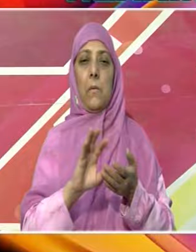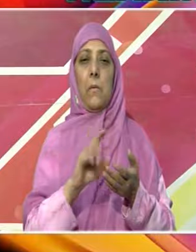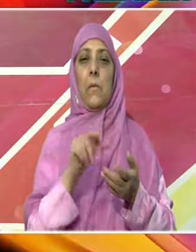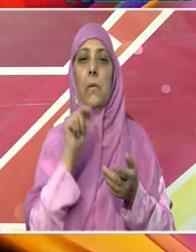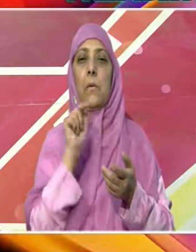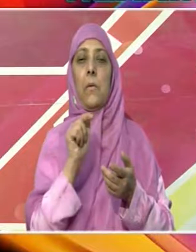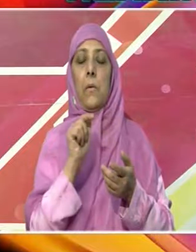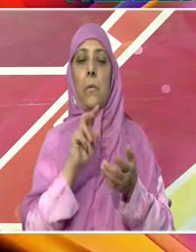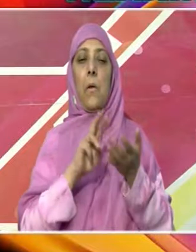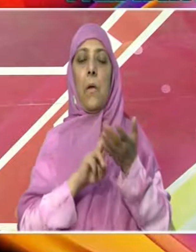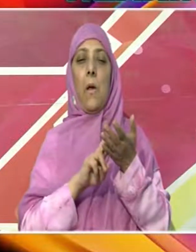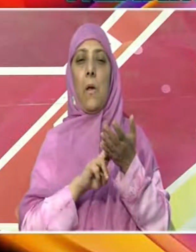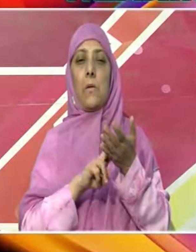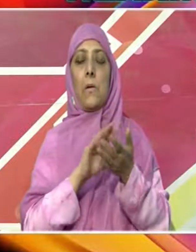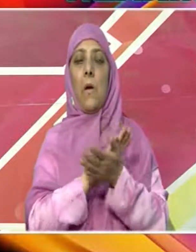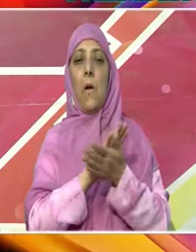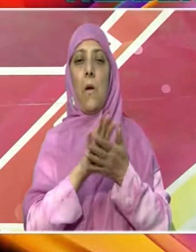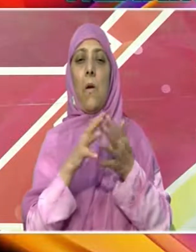ट्रैफिक